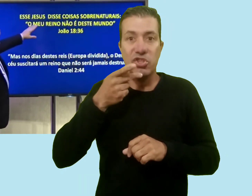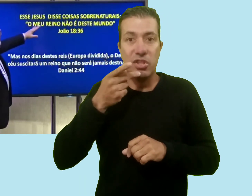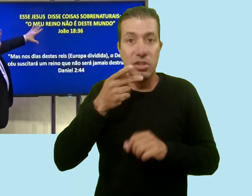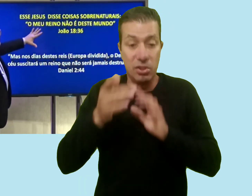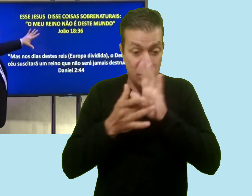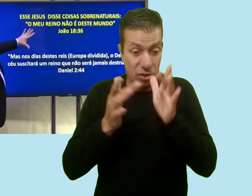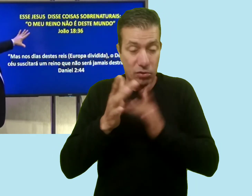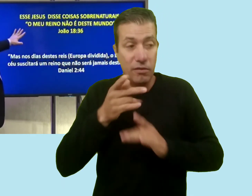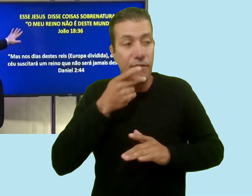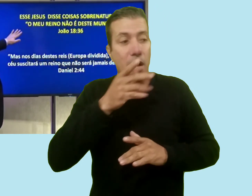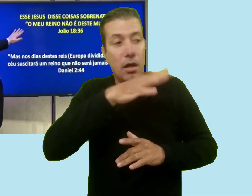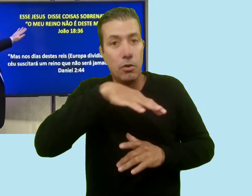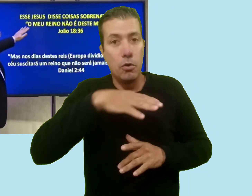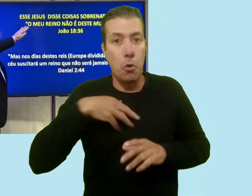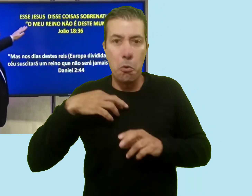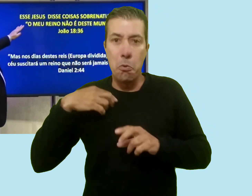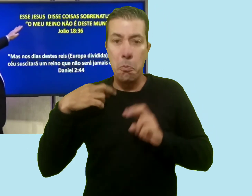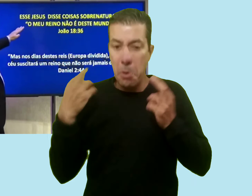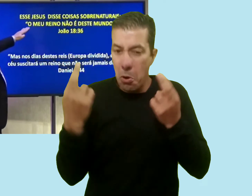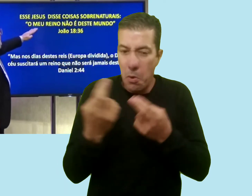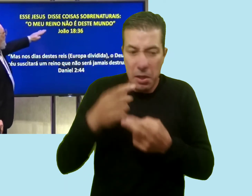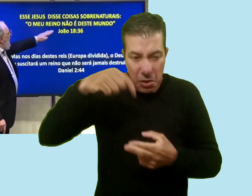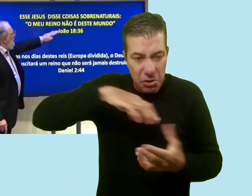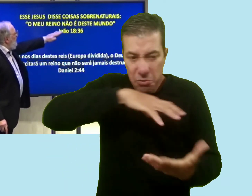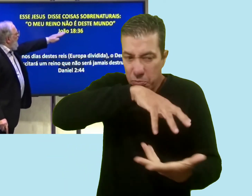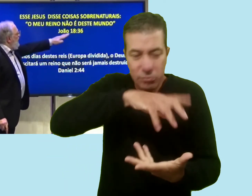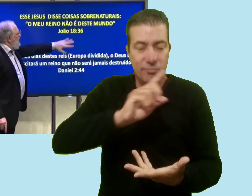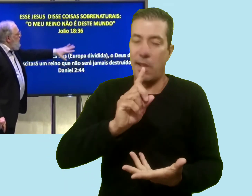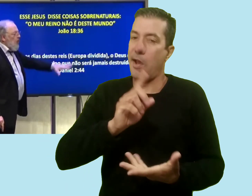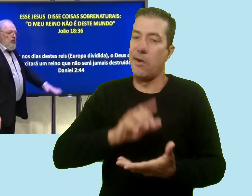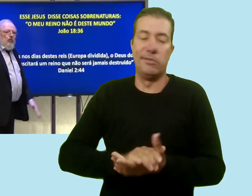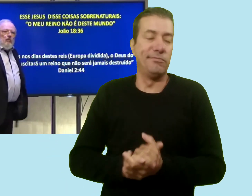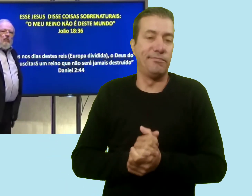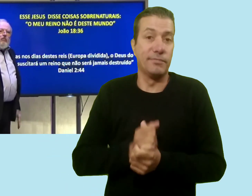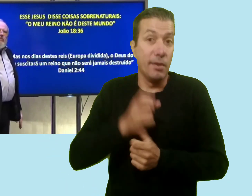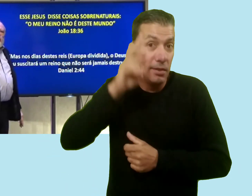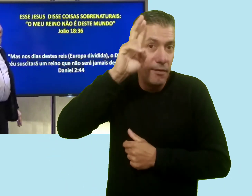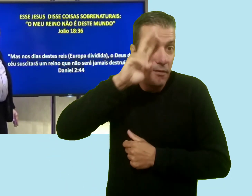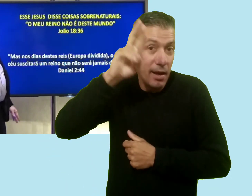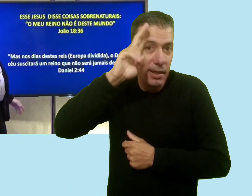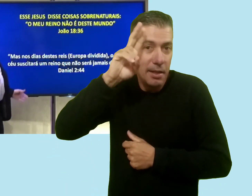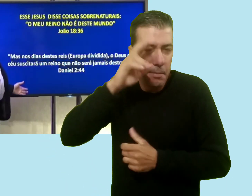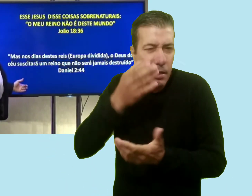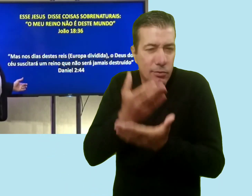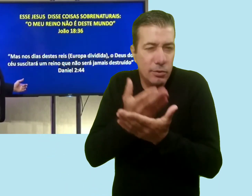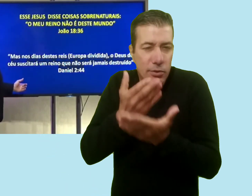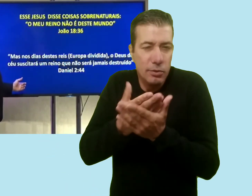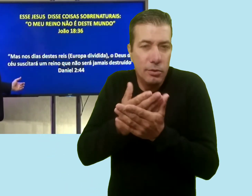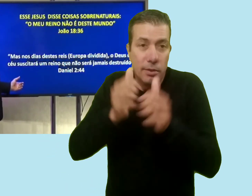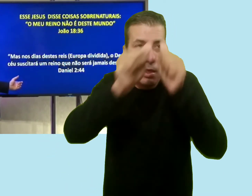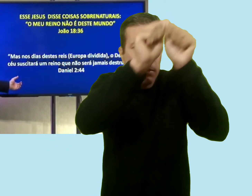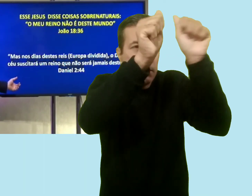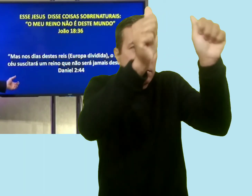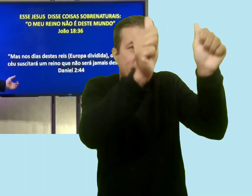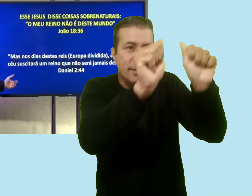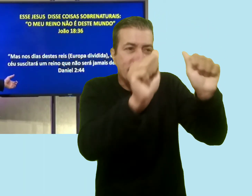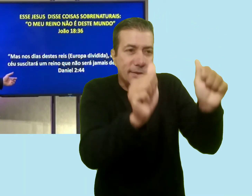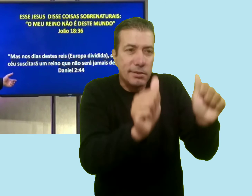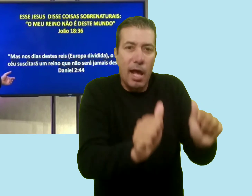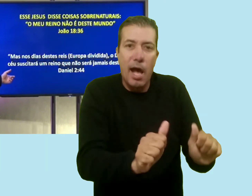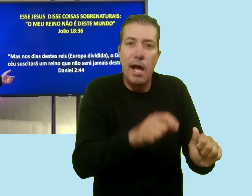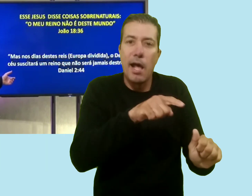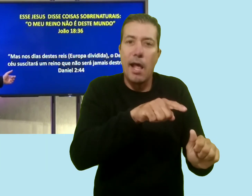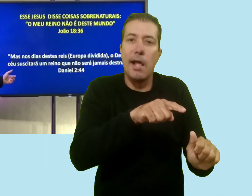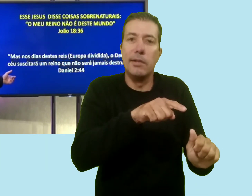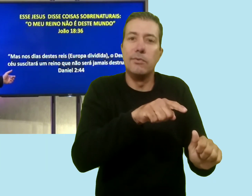Esse Jesus disse coisas sobrenaturais, ele disse: o meu reino não é deste mundo. E você vai lembrar aquela aula da estátua de